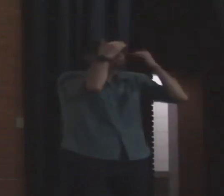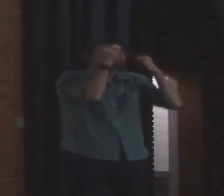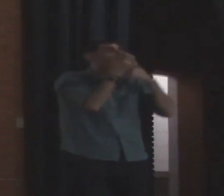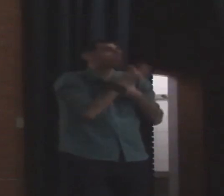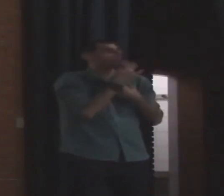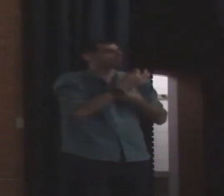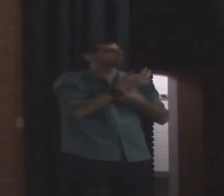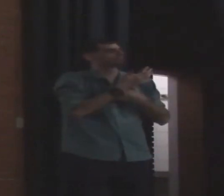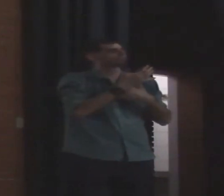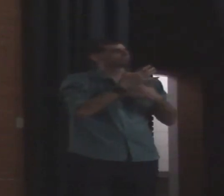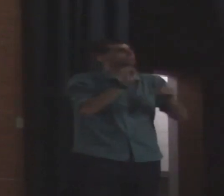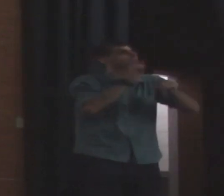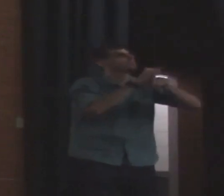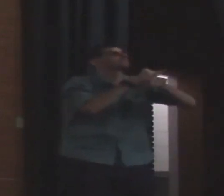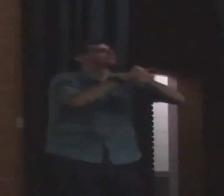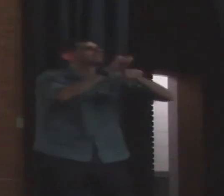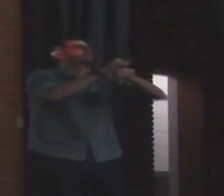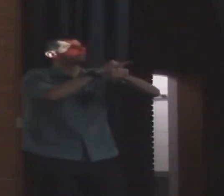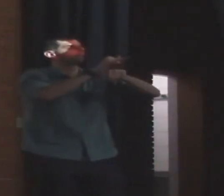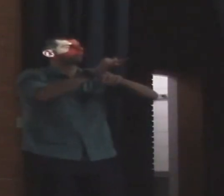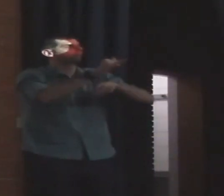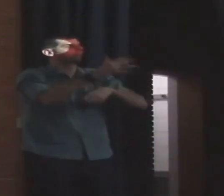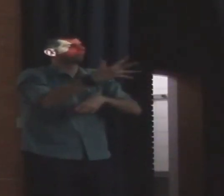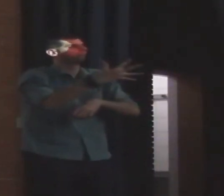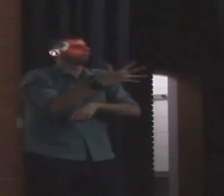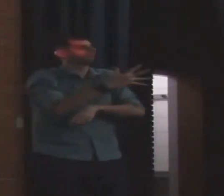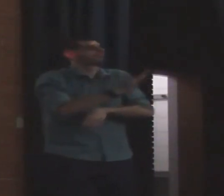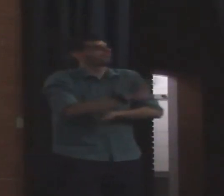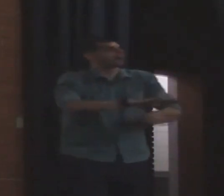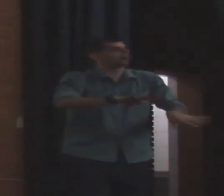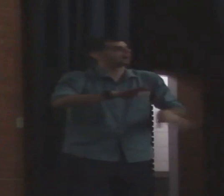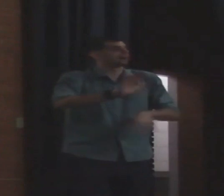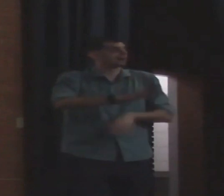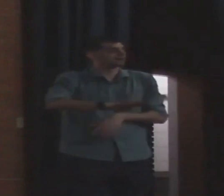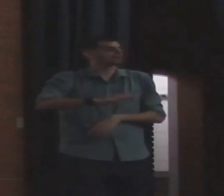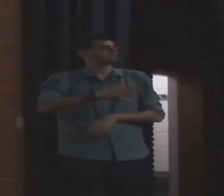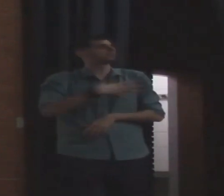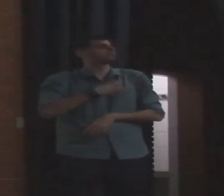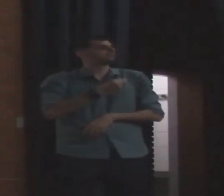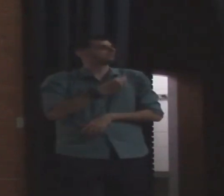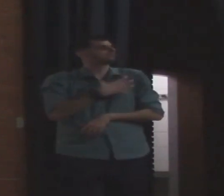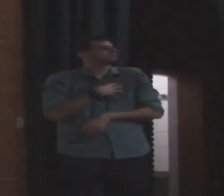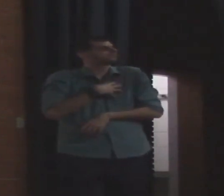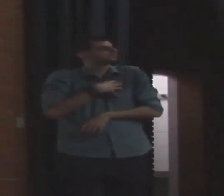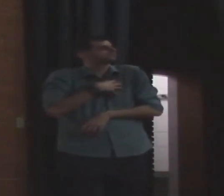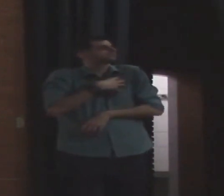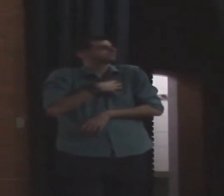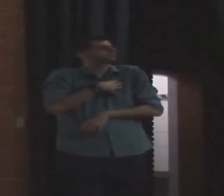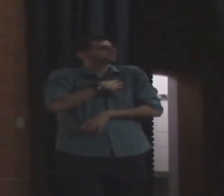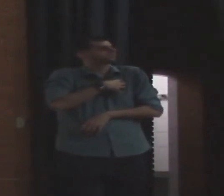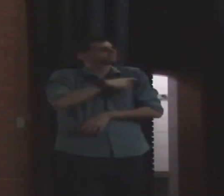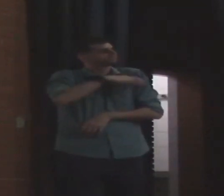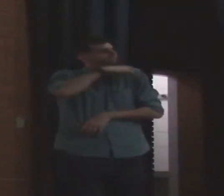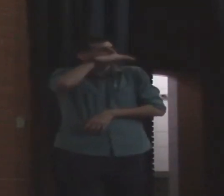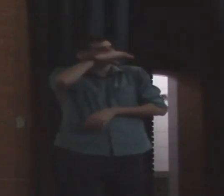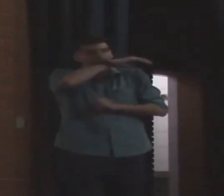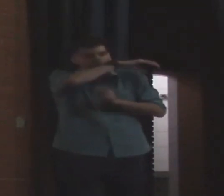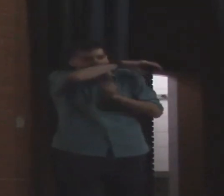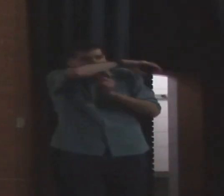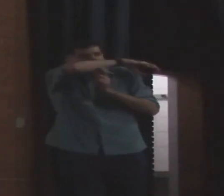pintada, né, de colorido, e aí ela pegou aquela situação, né, com a criança, e aí a